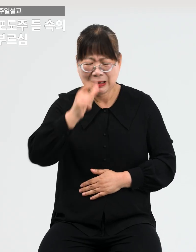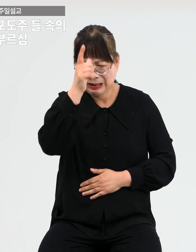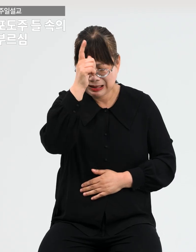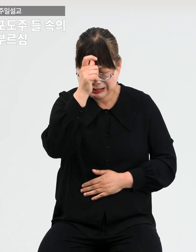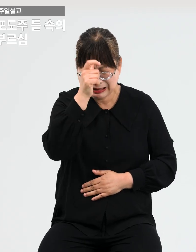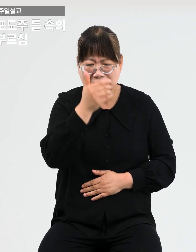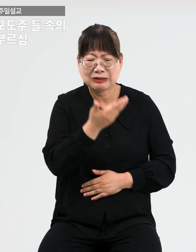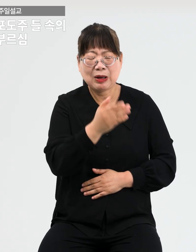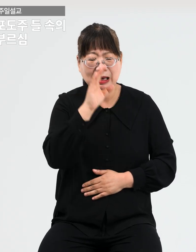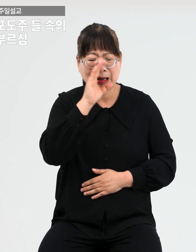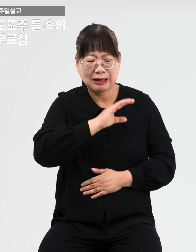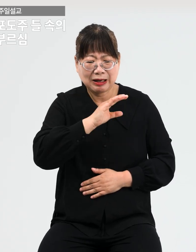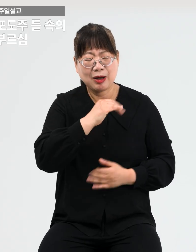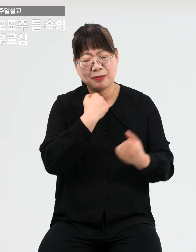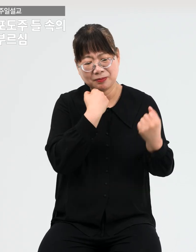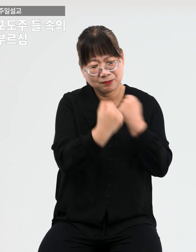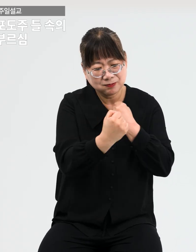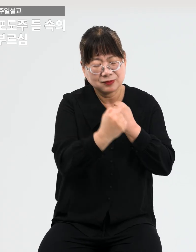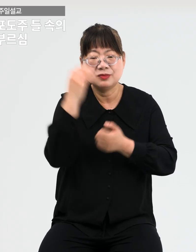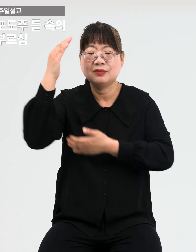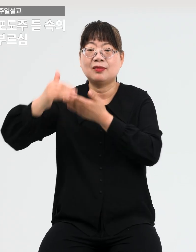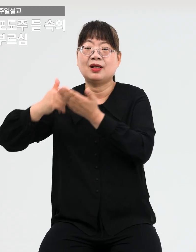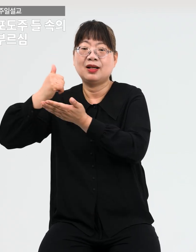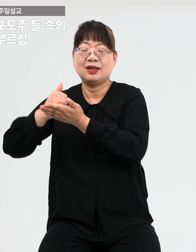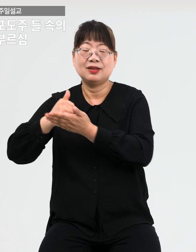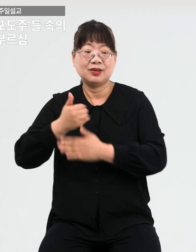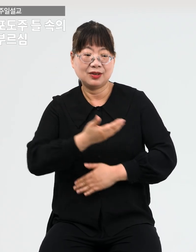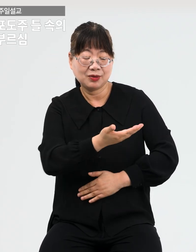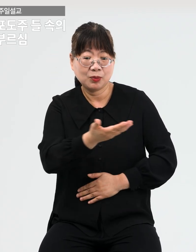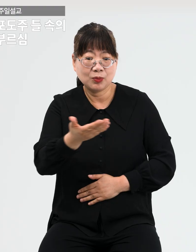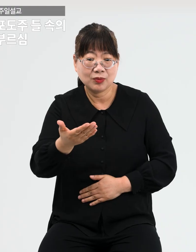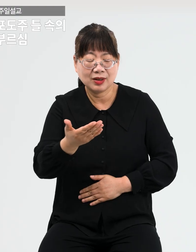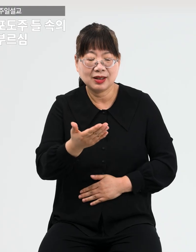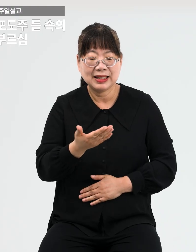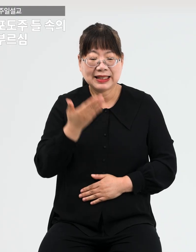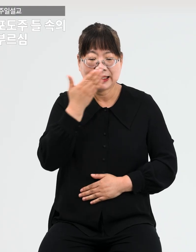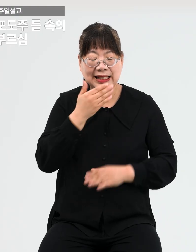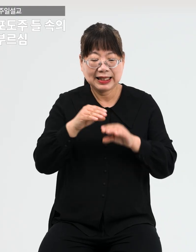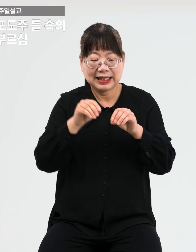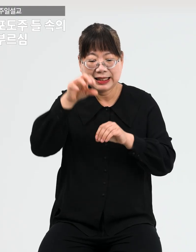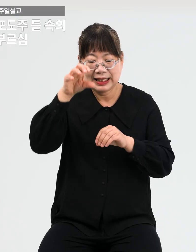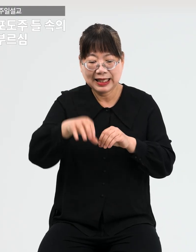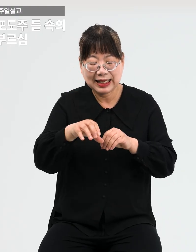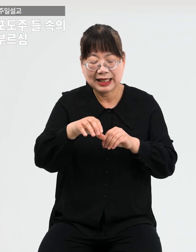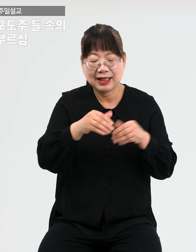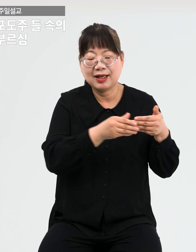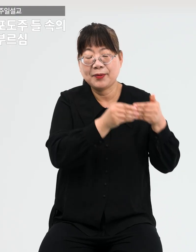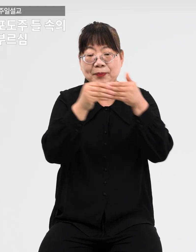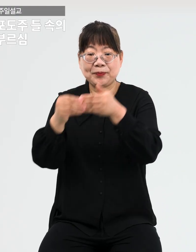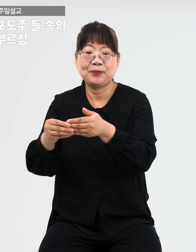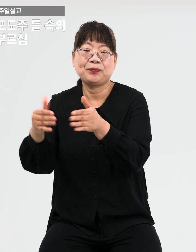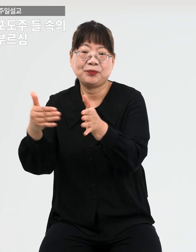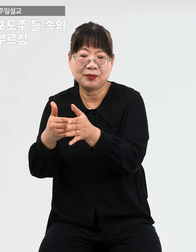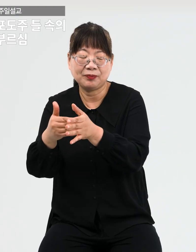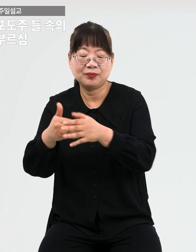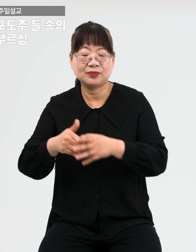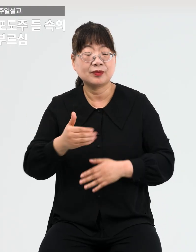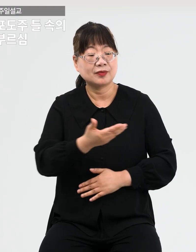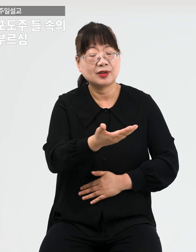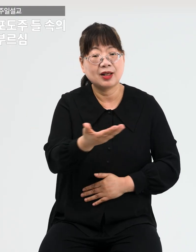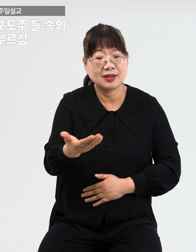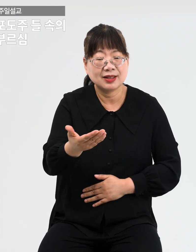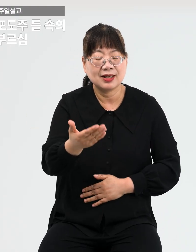너희들의 악함을 무릅쓰고 하나님이 너희들을 가나안 땅에 들이셔서